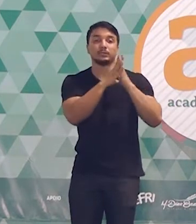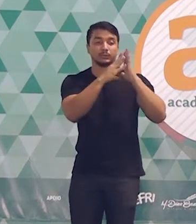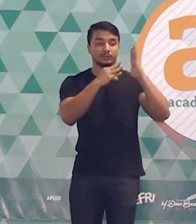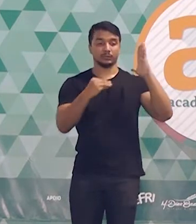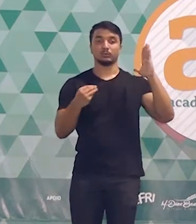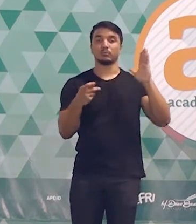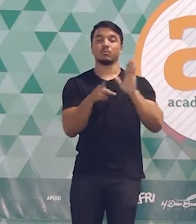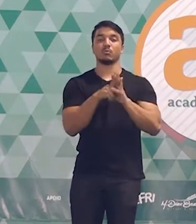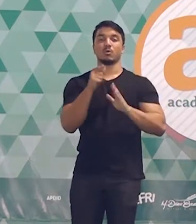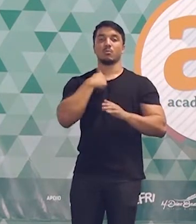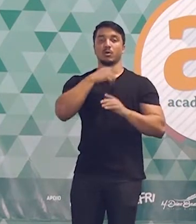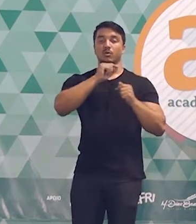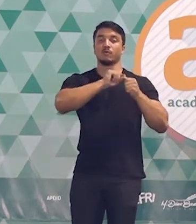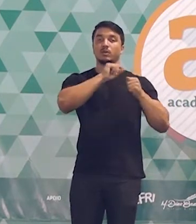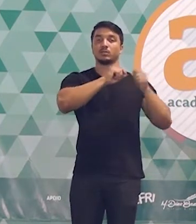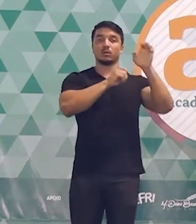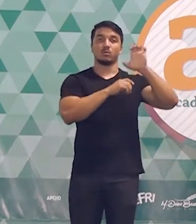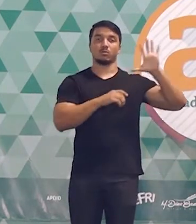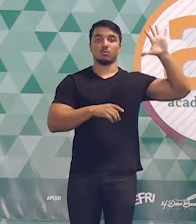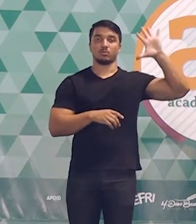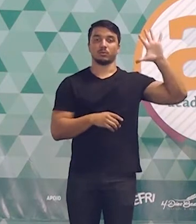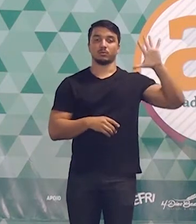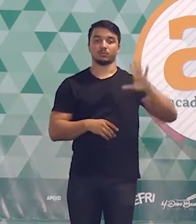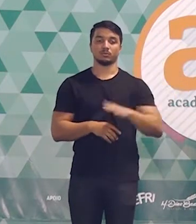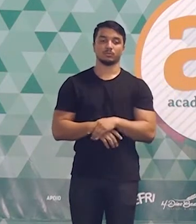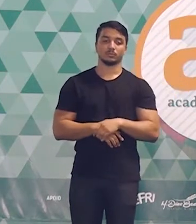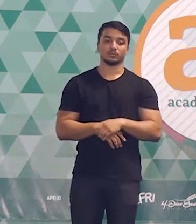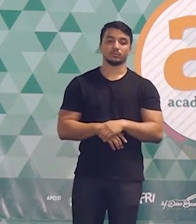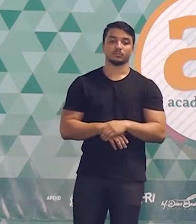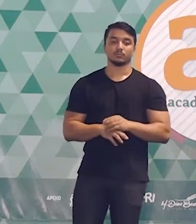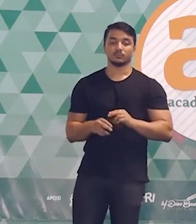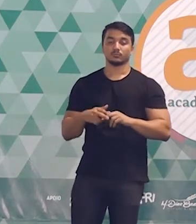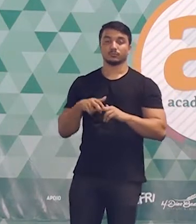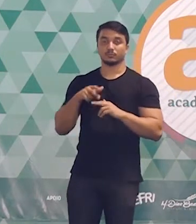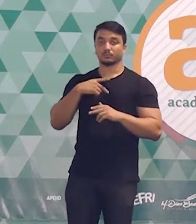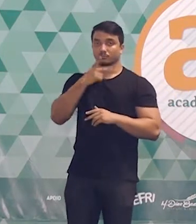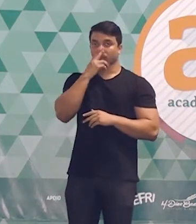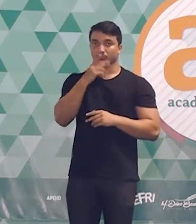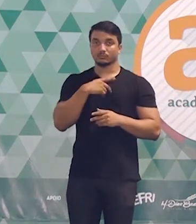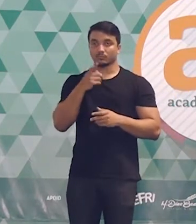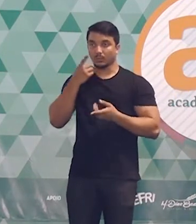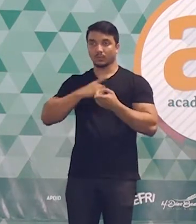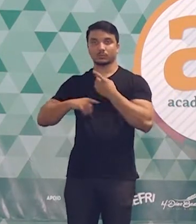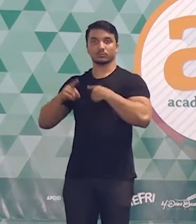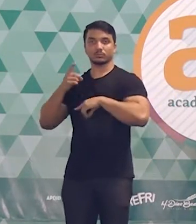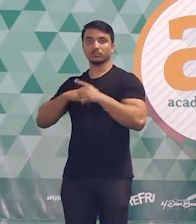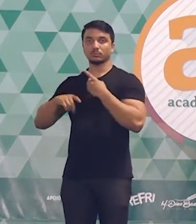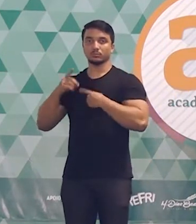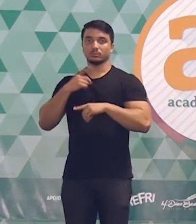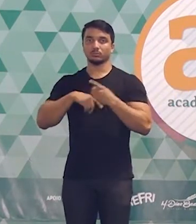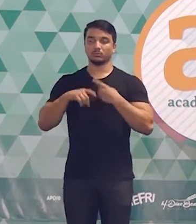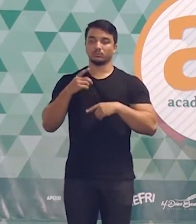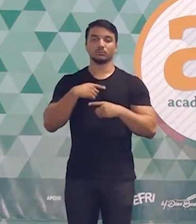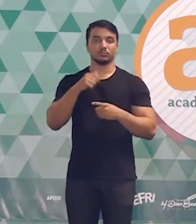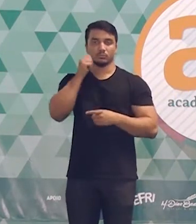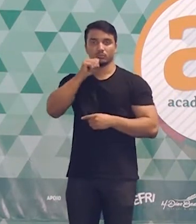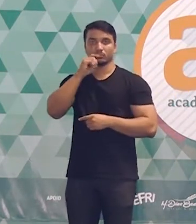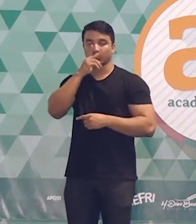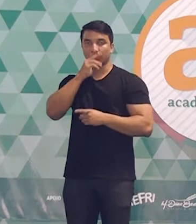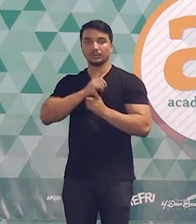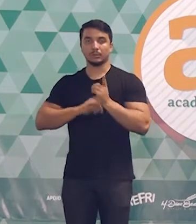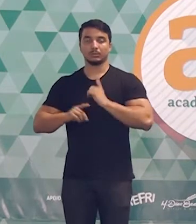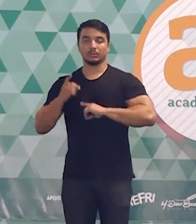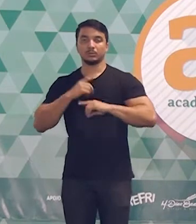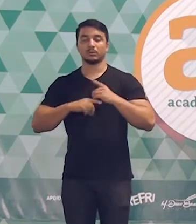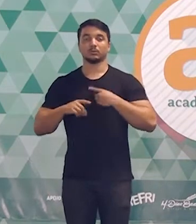vulgar daquilo que se fazia na Europa. Tanto que a Anita Malfatti ficou bastante deprimida com essa história toda. Ficou